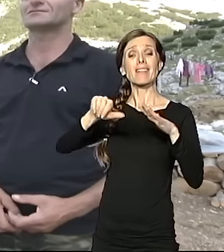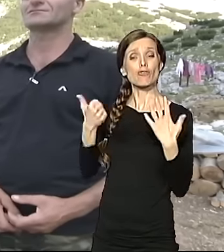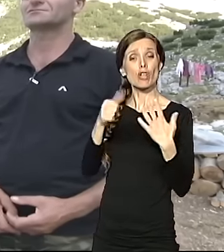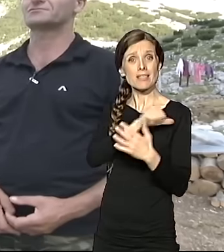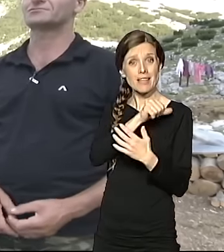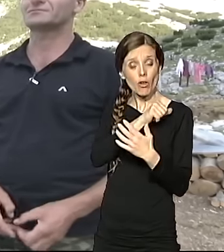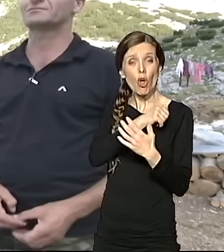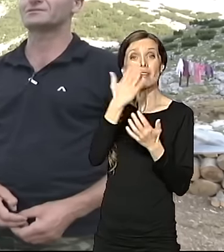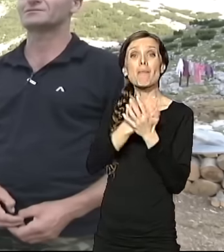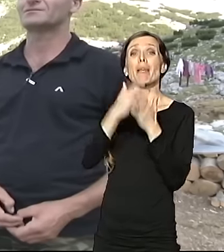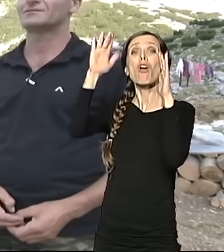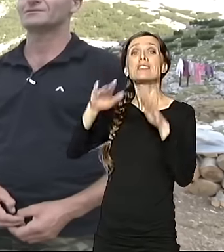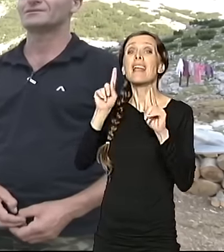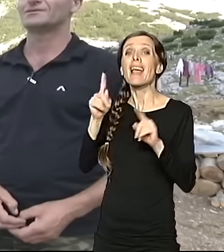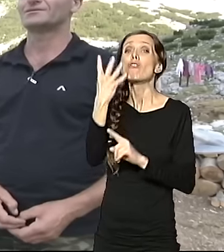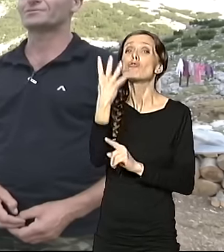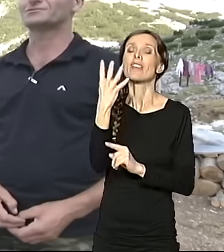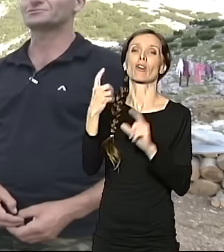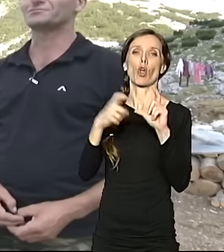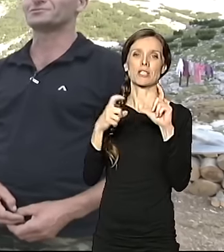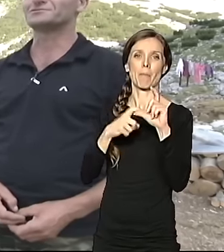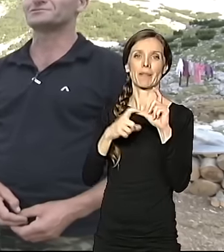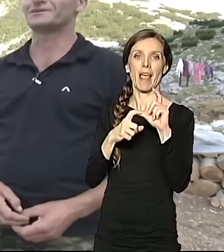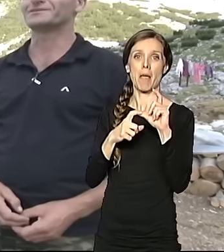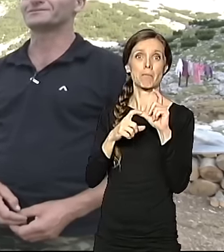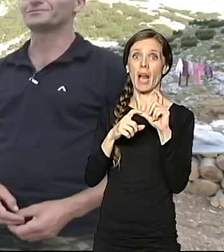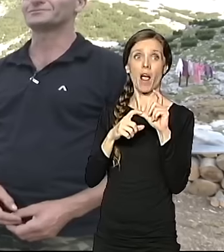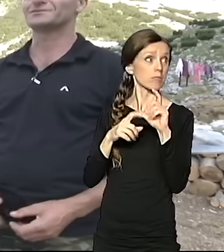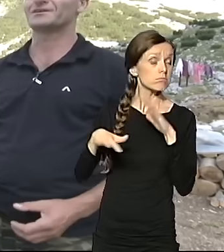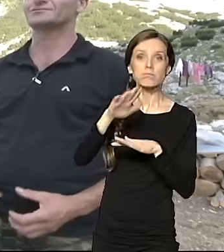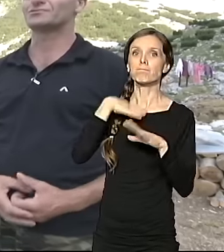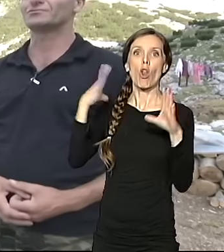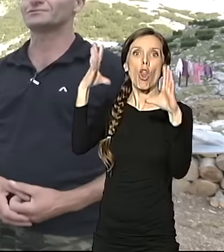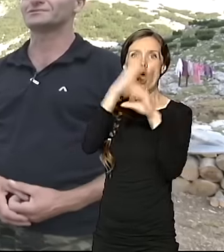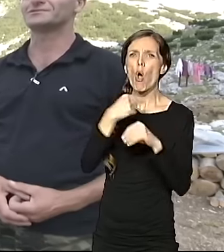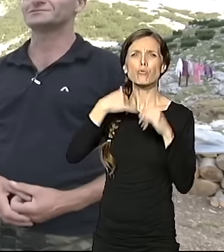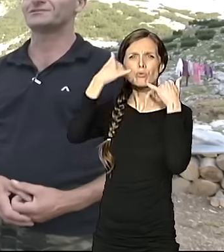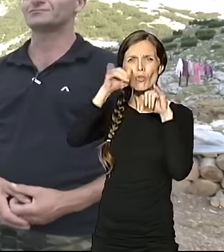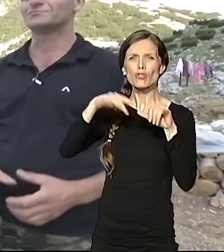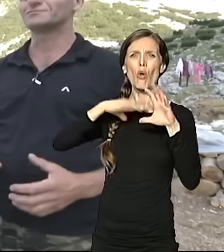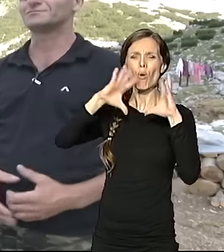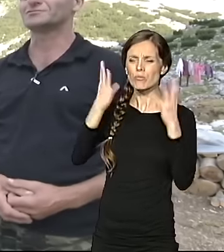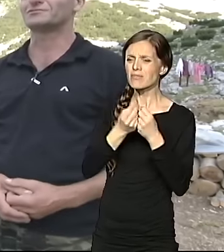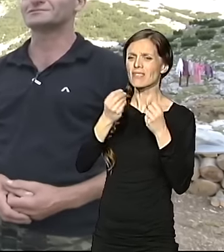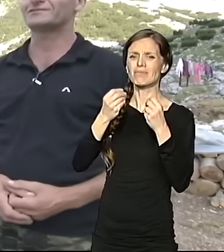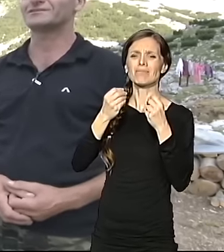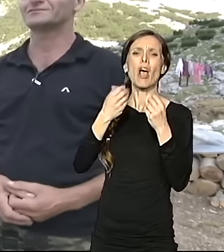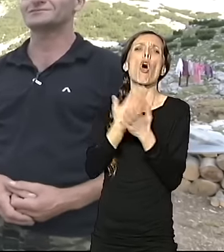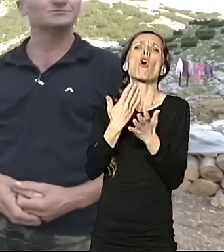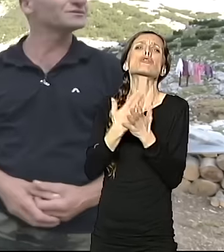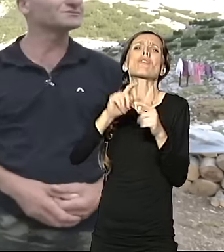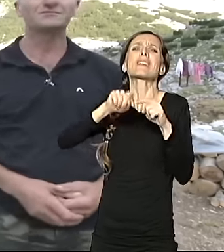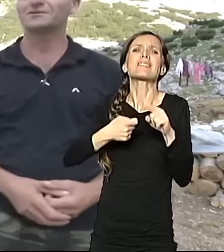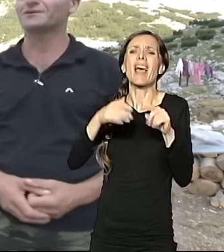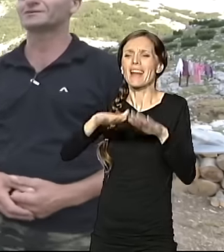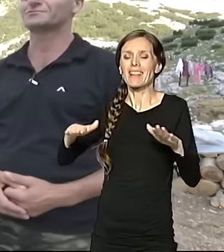snijeg 4. septembra. I praktično smo po noći čerali stoku i stvar, osnovne stvari i